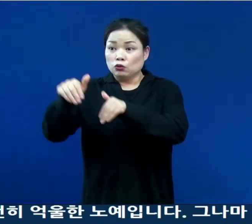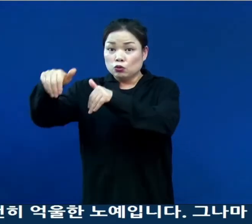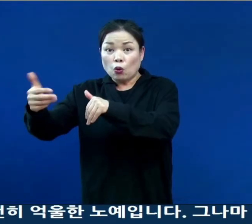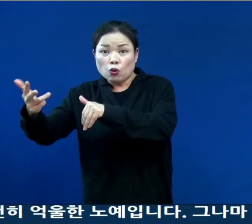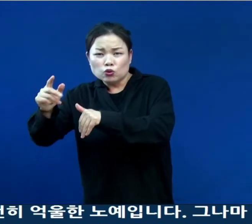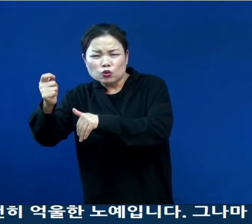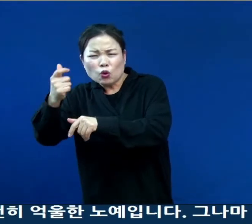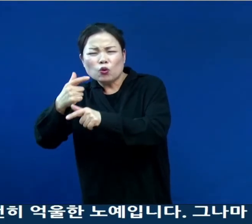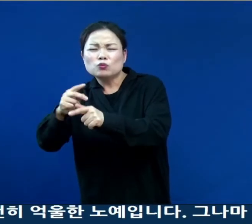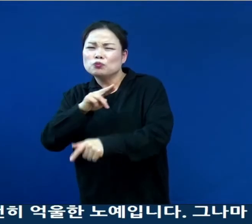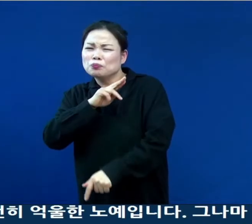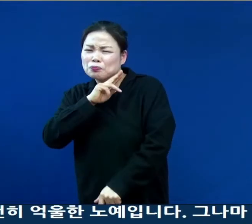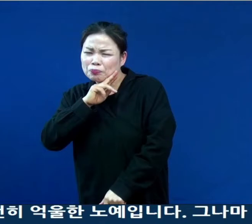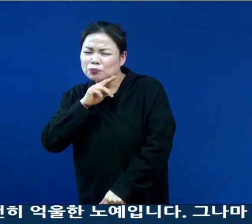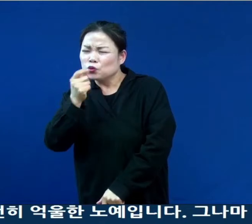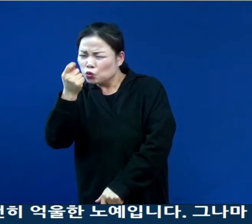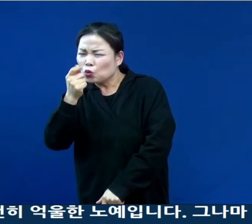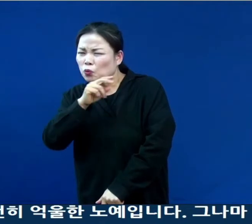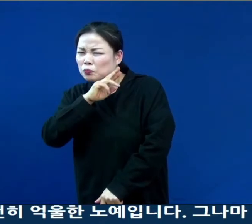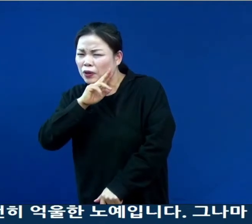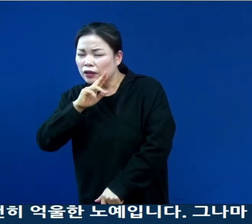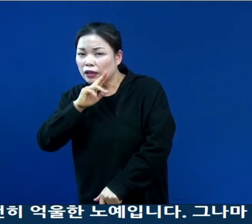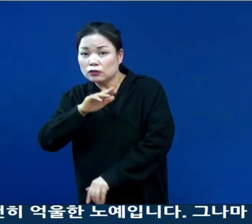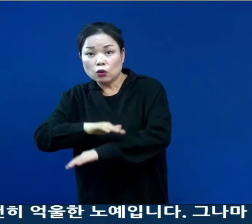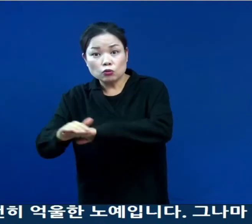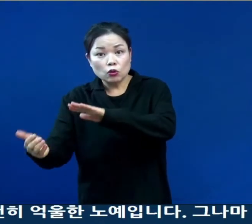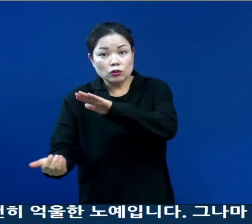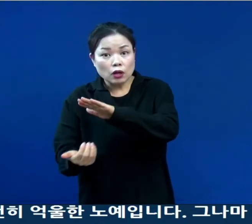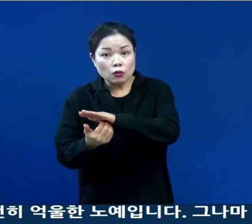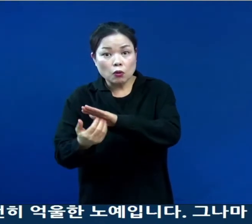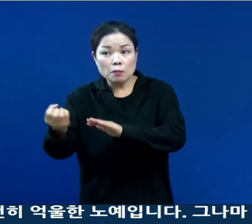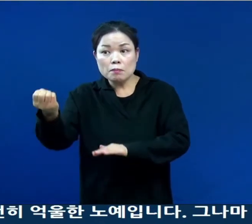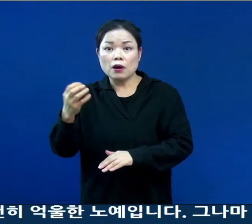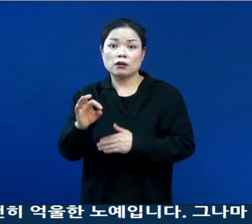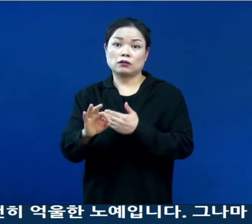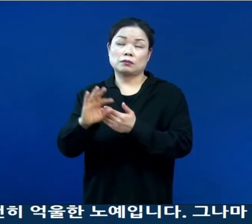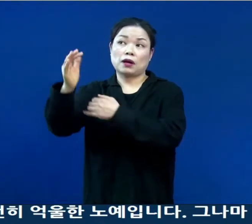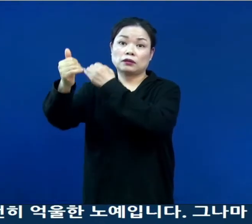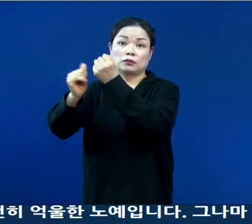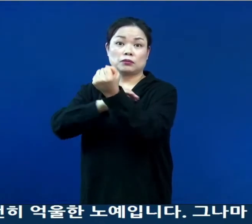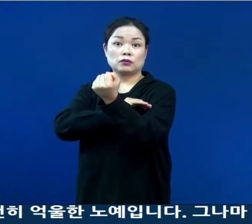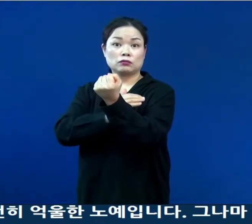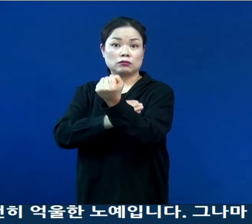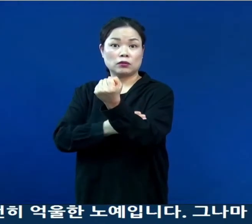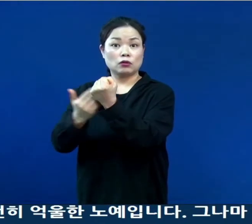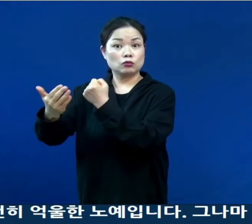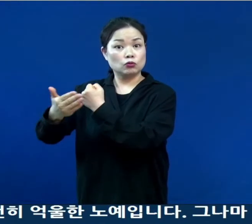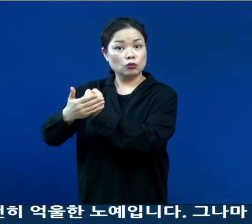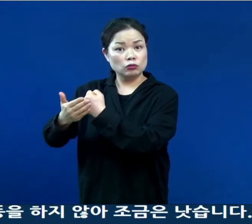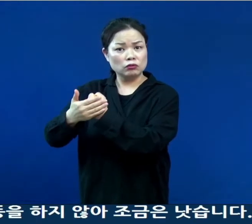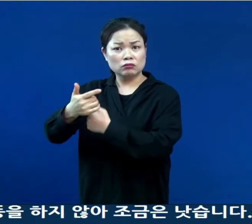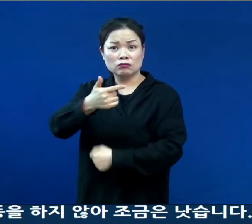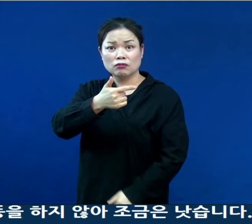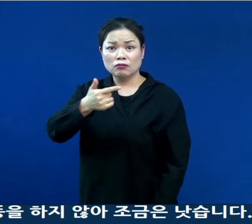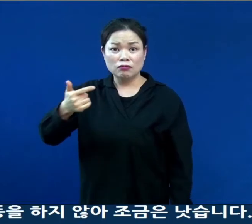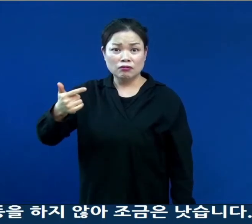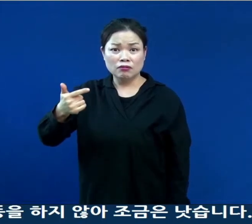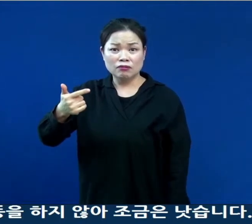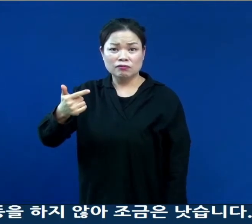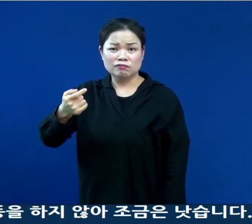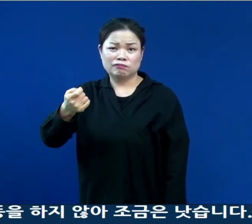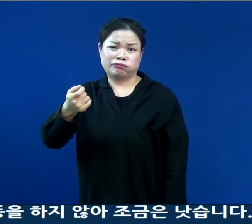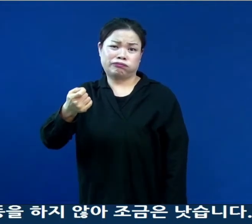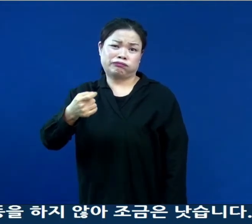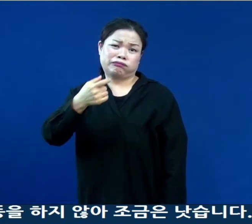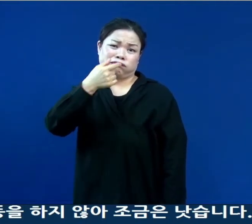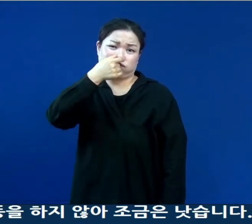노예지만 조금 더 편하게 살게 된 것을 형통이라고 부른다면 우리 하나님의 능력과 도우심이 너무나도 궁색하게